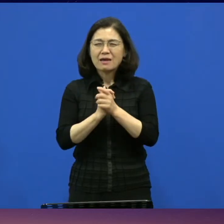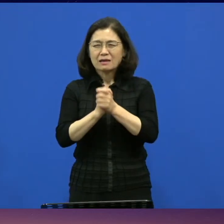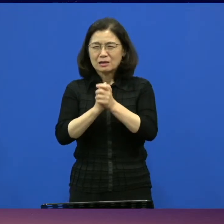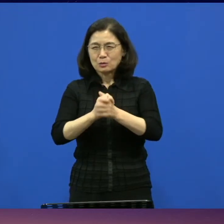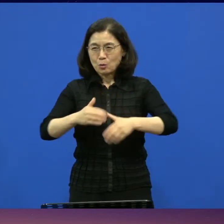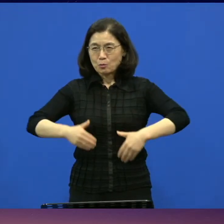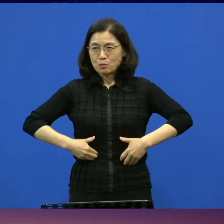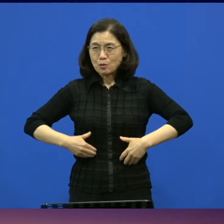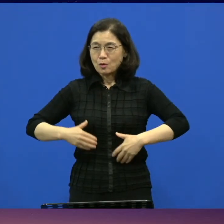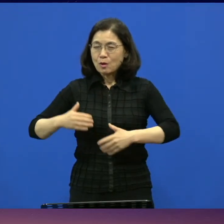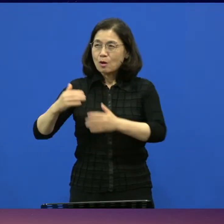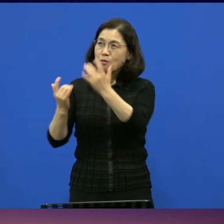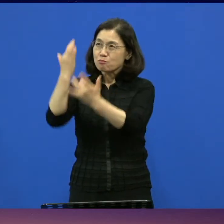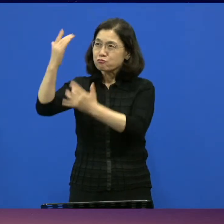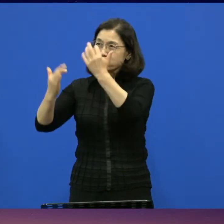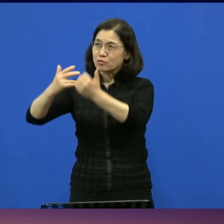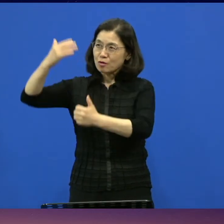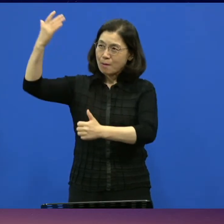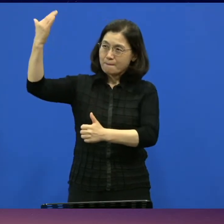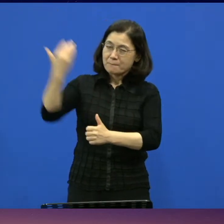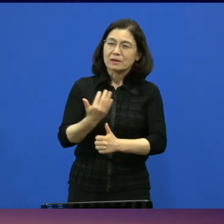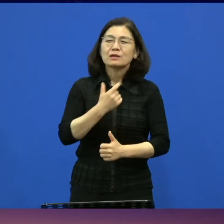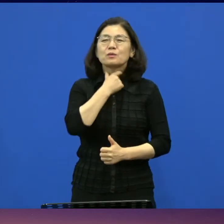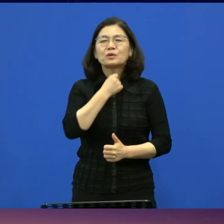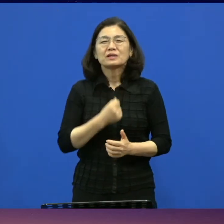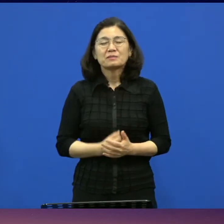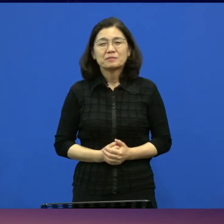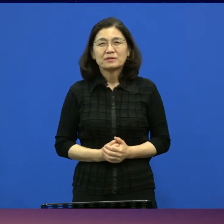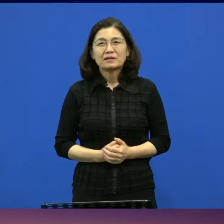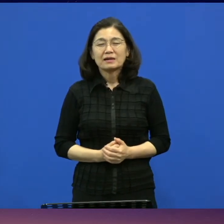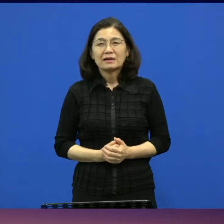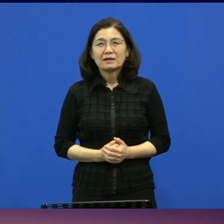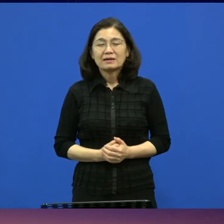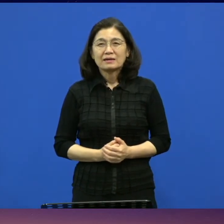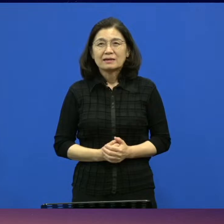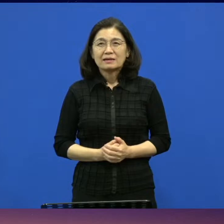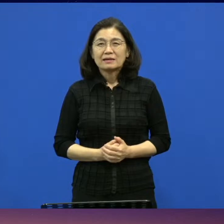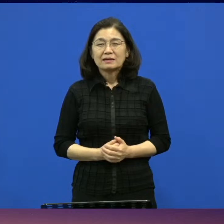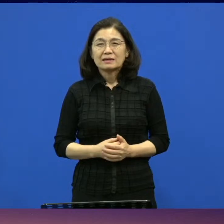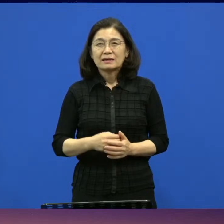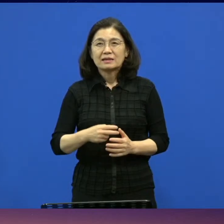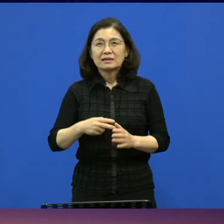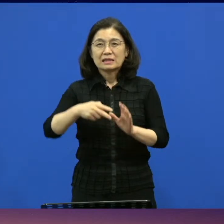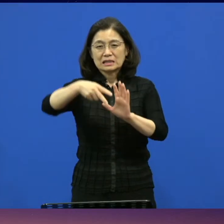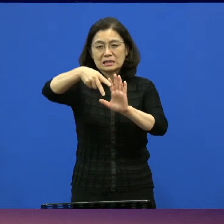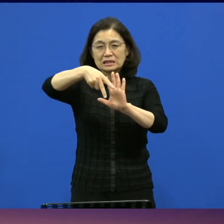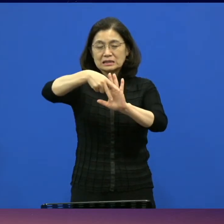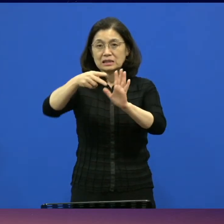있게 되기를 바랍니다. 자, 이사야서는 우리가 잘 아는 것처럼